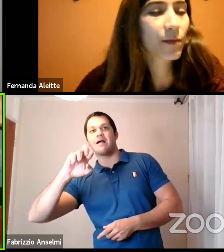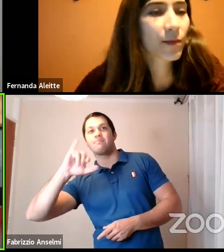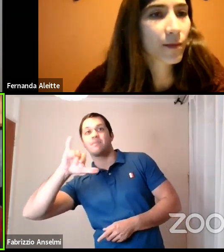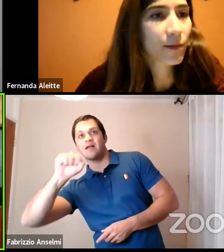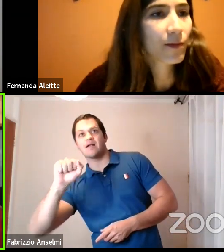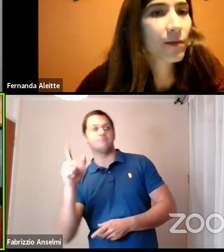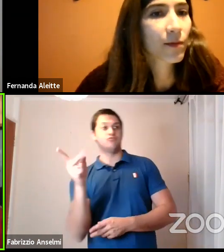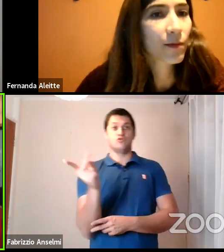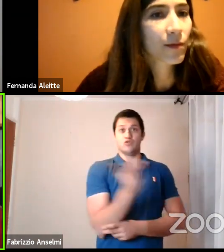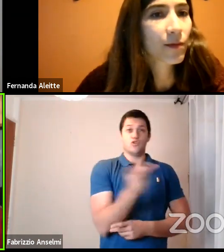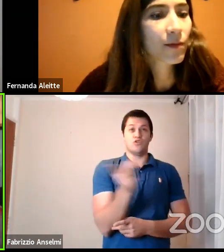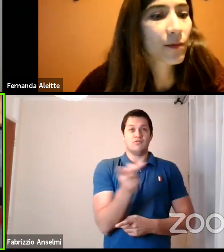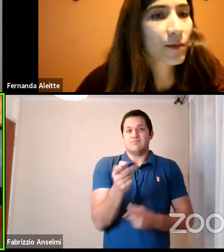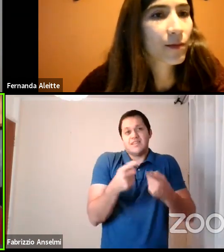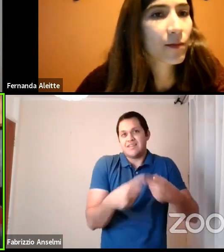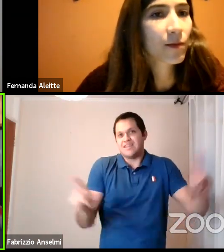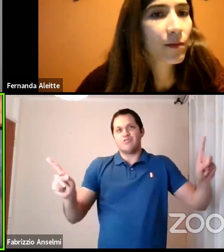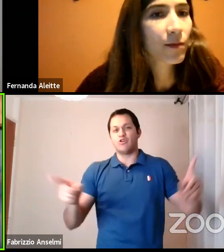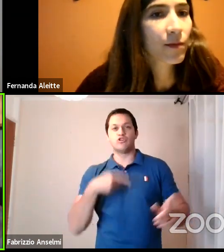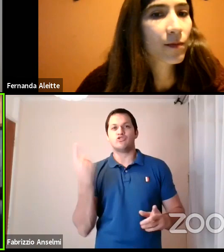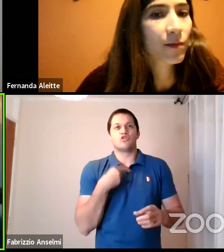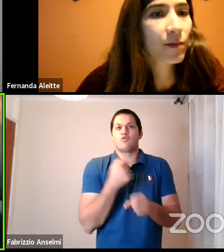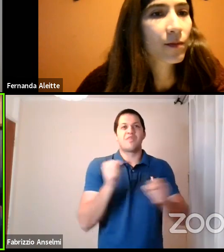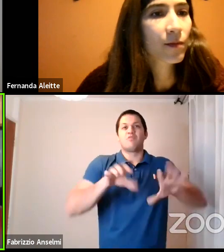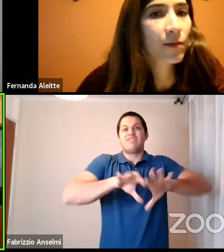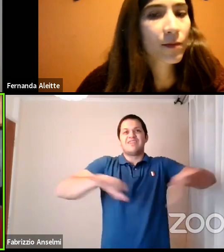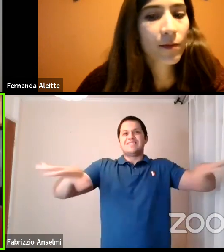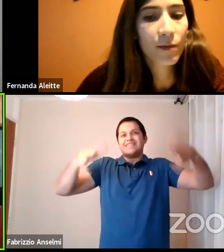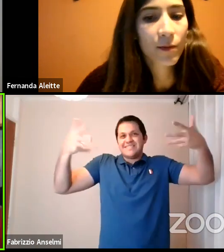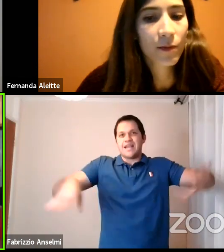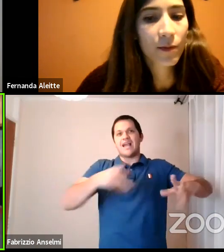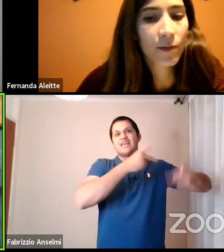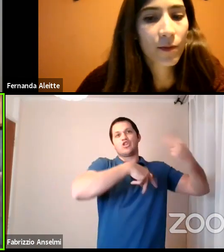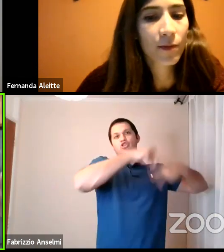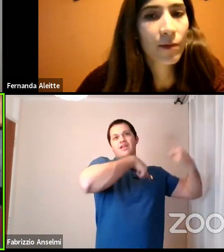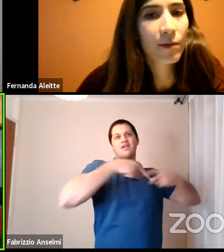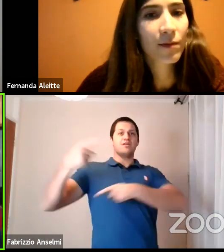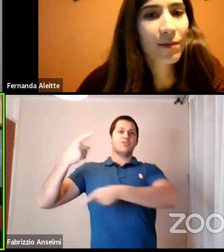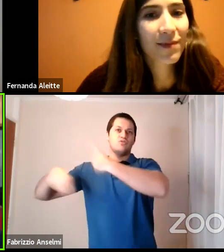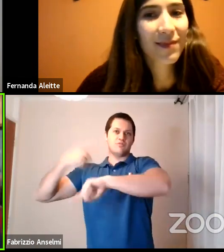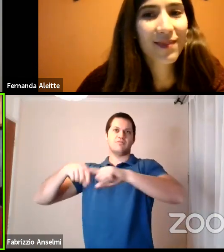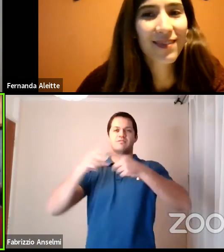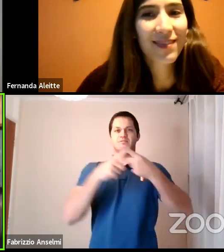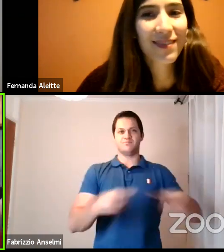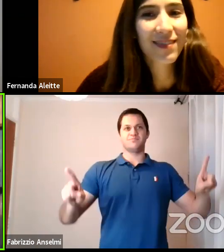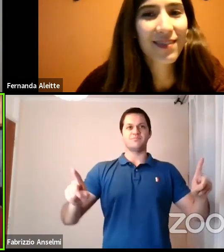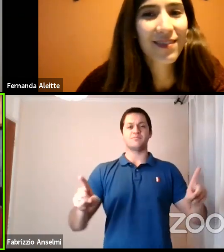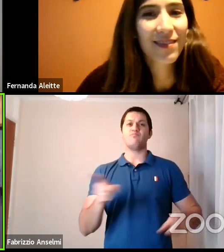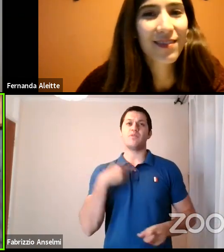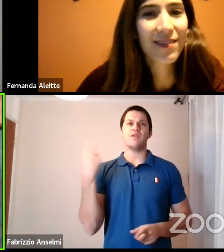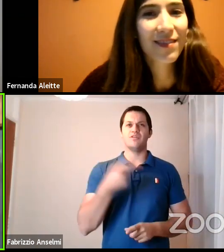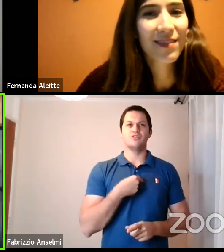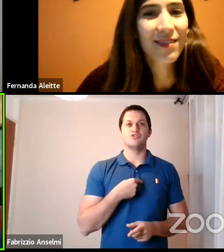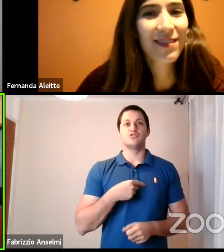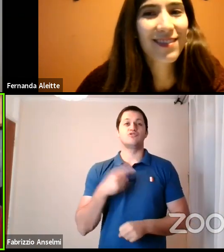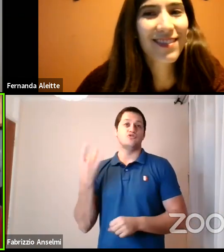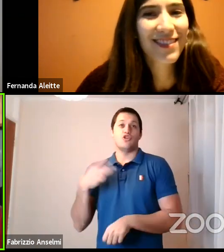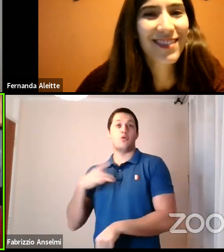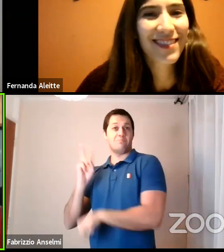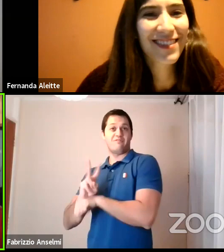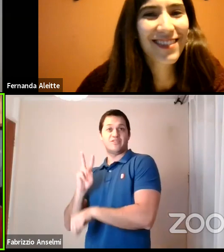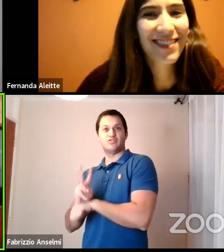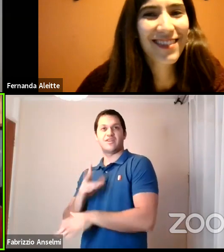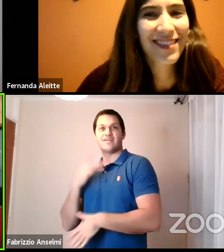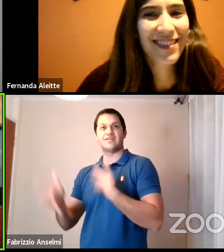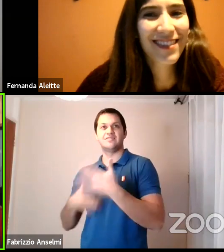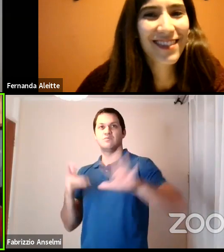distintas, y nosotros, digamos, por nuestros antecesores, fuimos los vivos de colocarlo